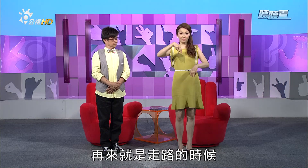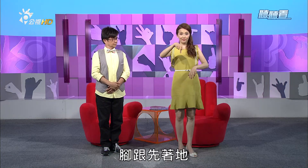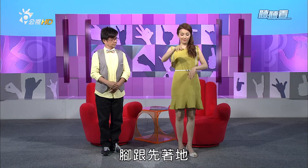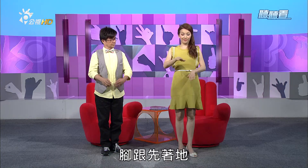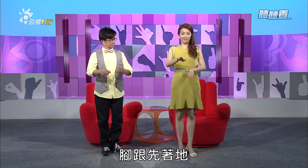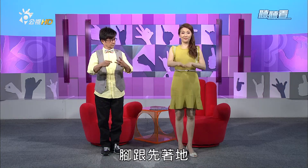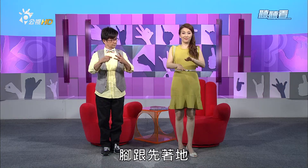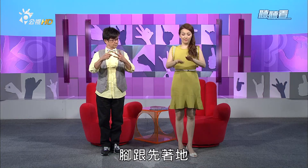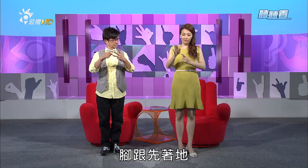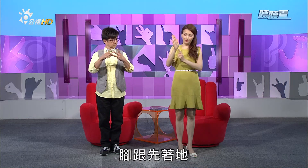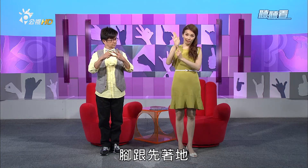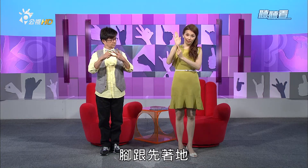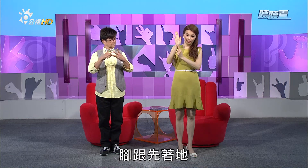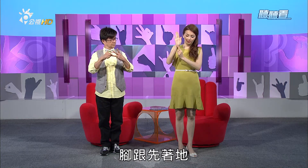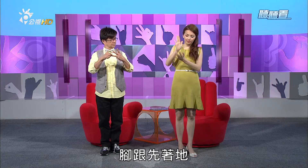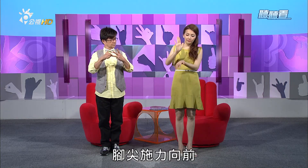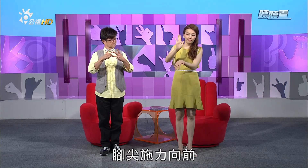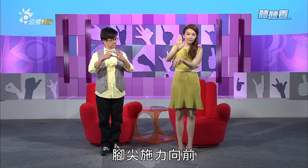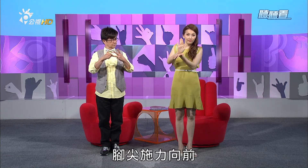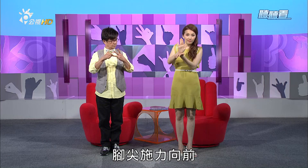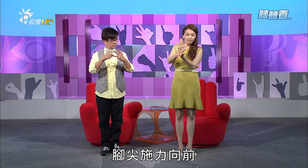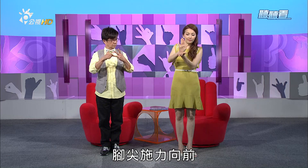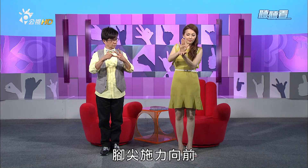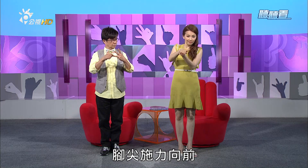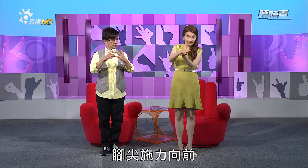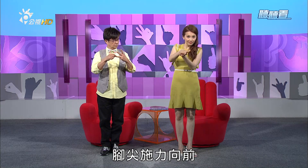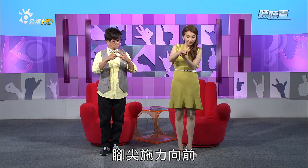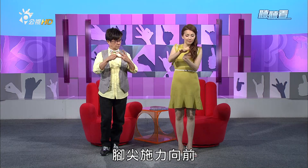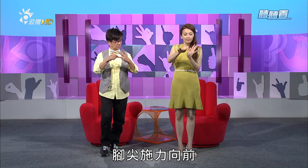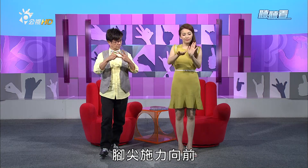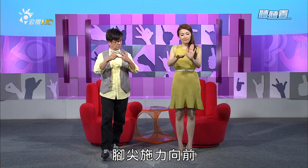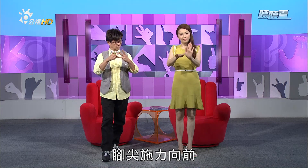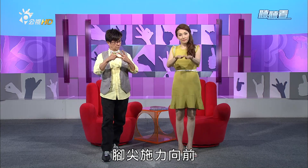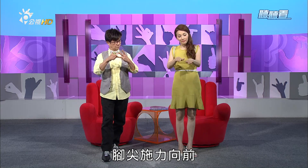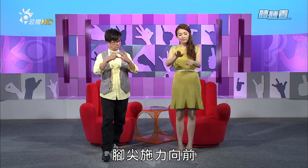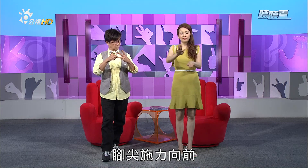脚跟先着地，脚尖施力向前，